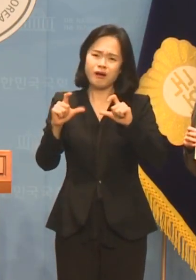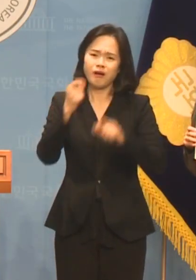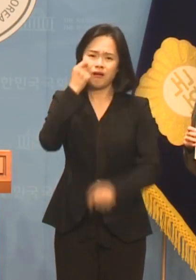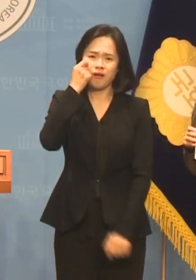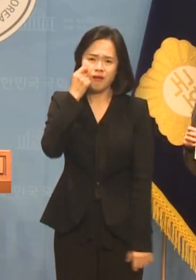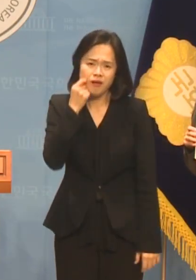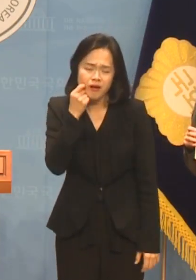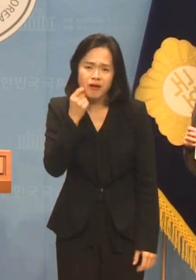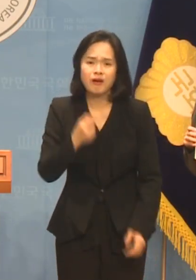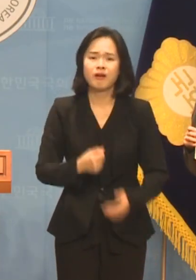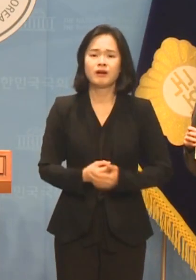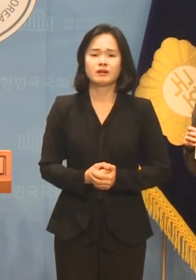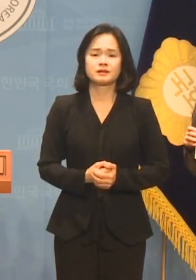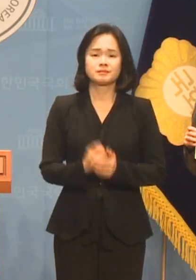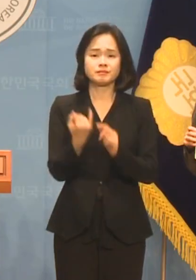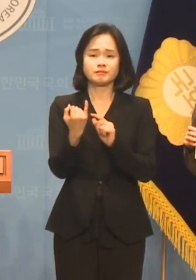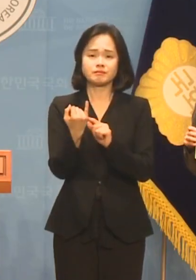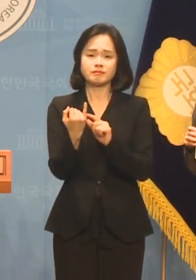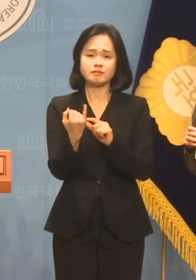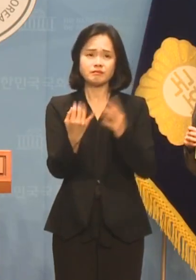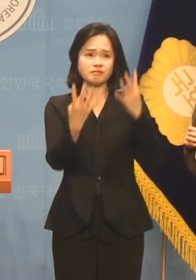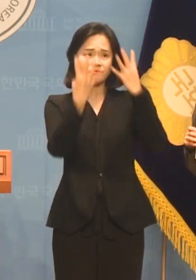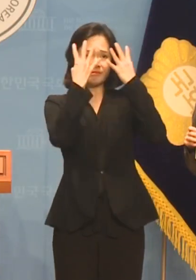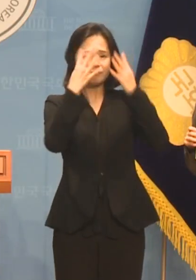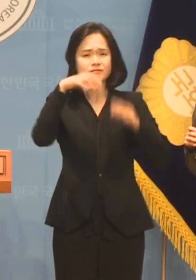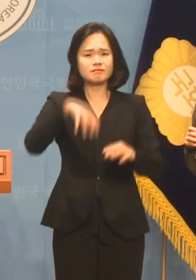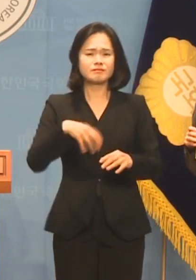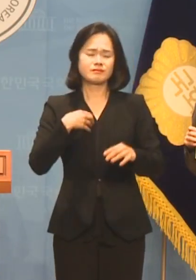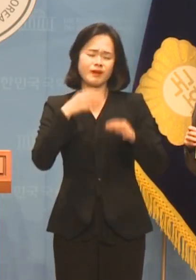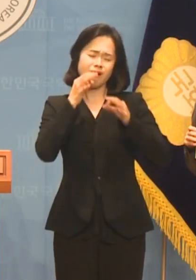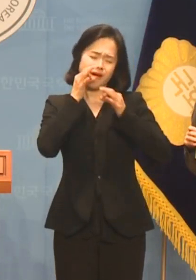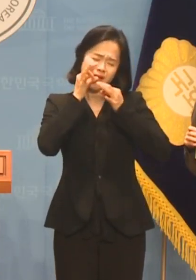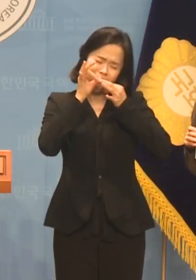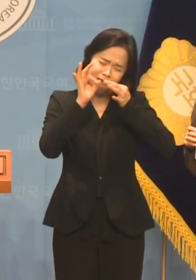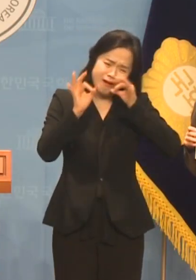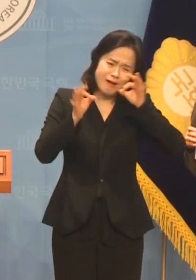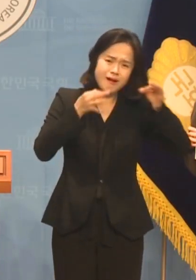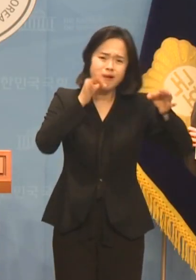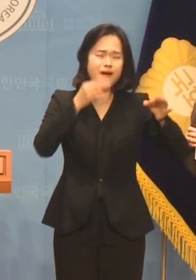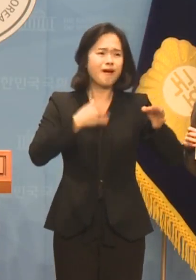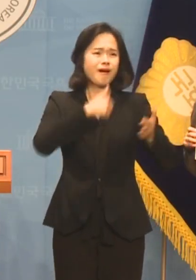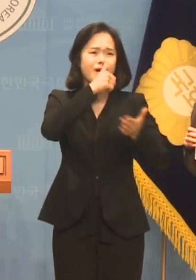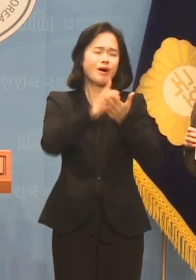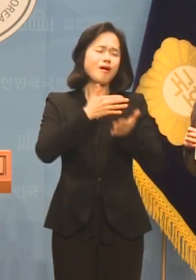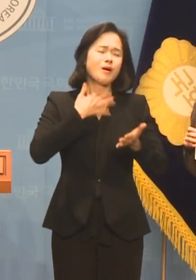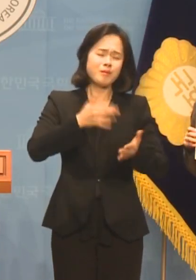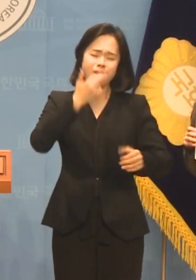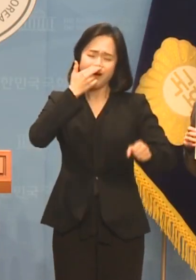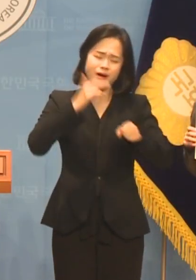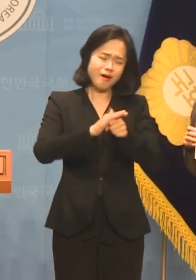라며 감옥에서 끊임없이 울부짖었습니다. 제가